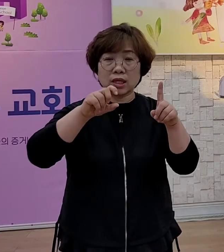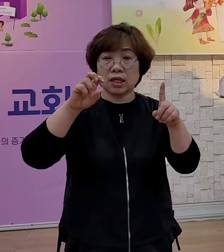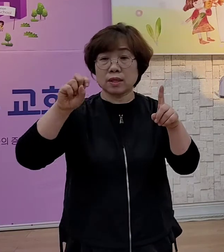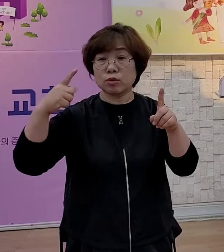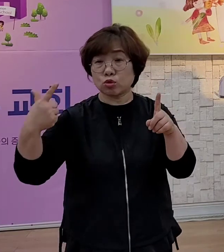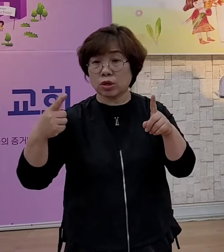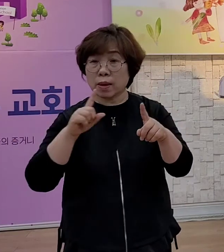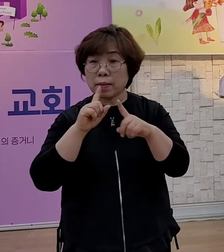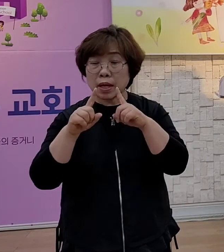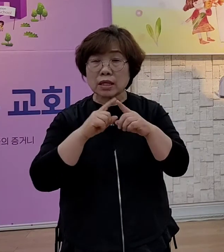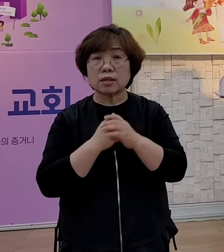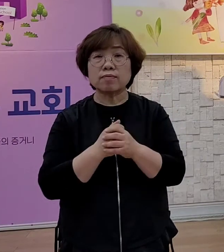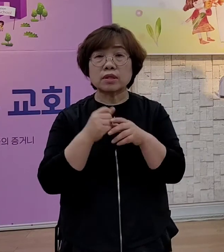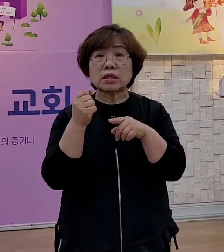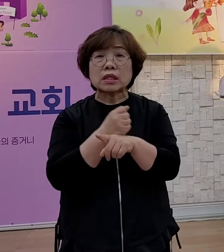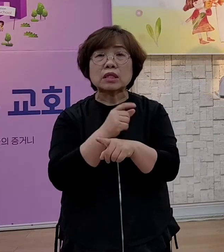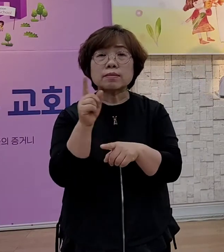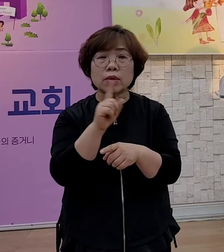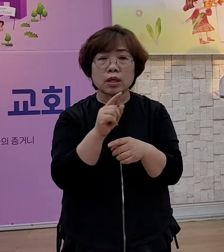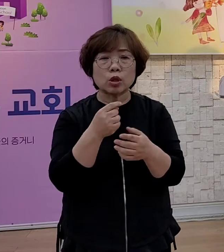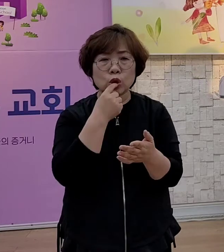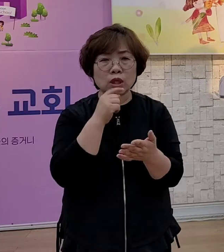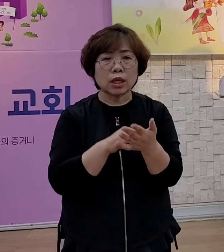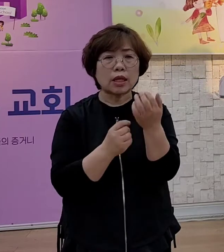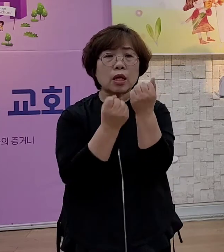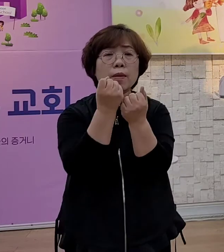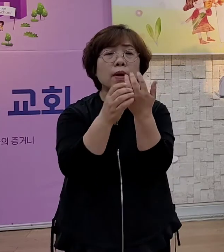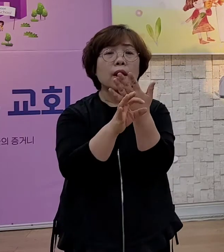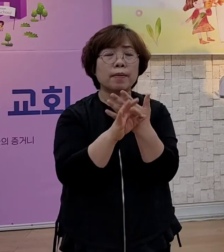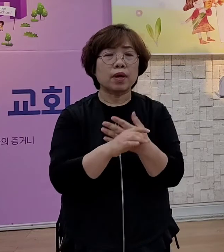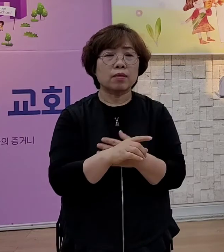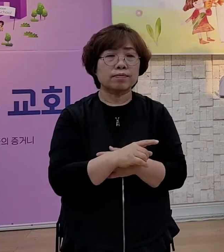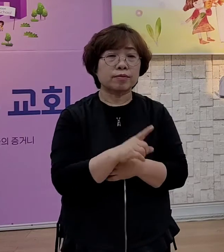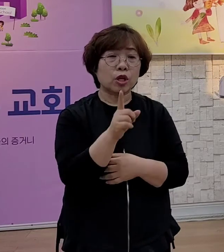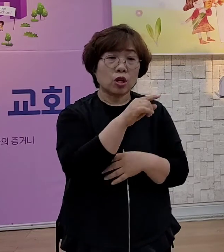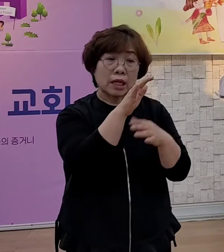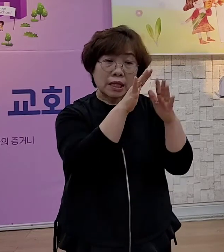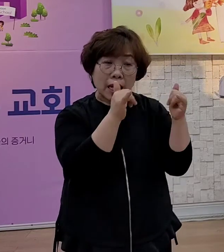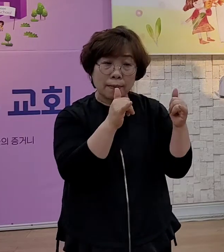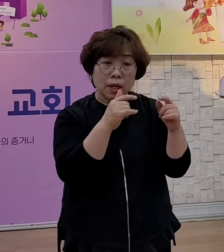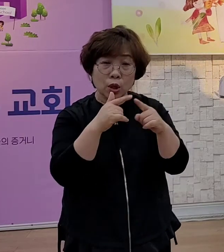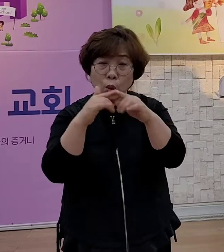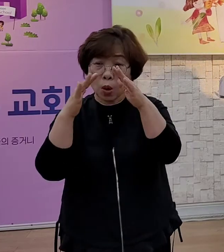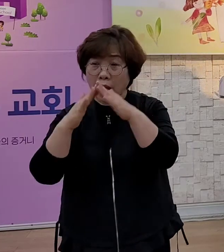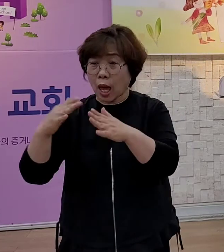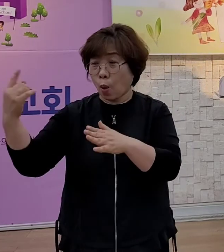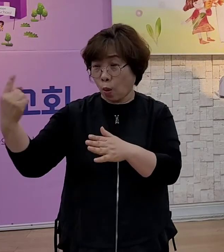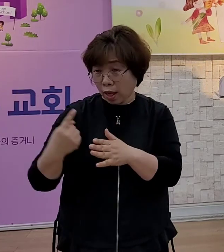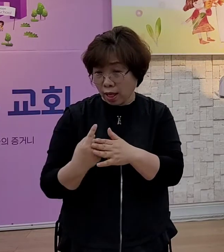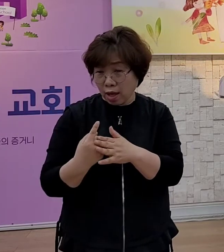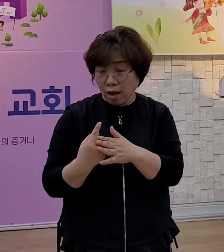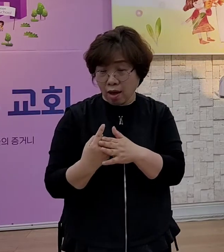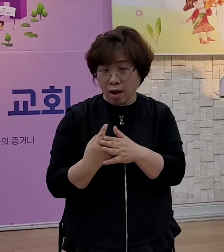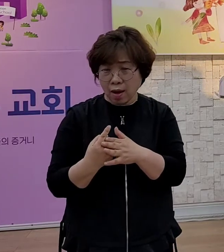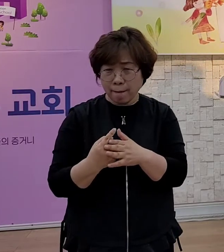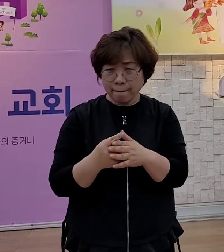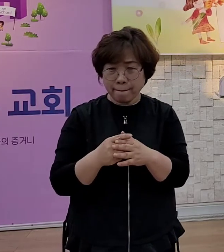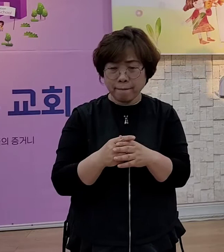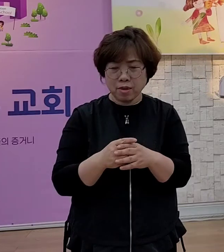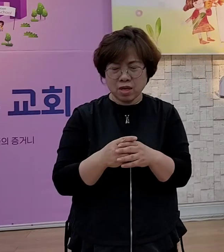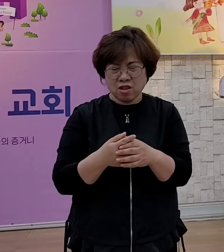무슨 말이냐면 쉽게 말하면 이런 말이죠. 어떤 사람이 교회에 나와가지고요 정말